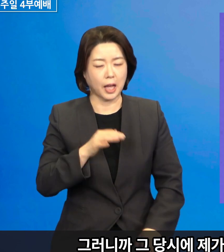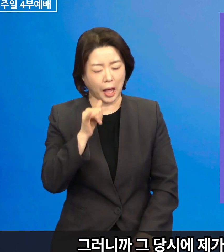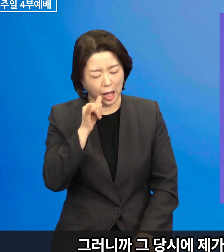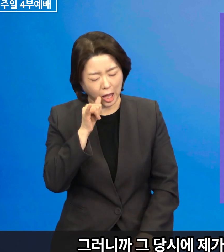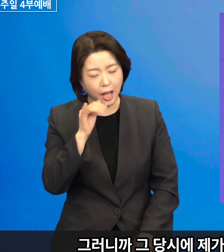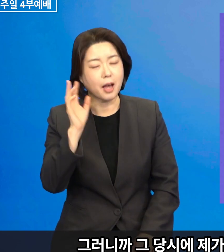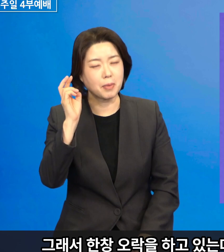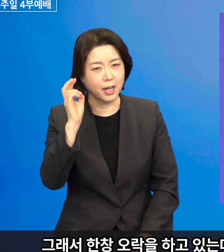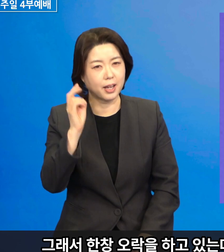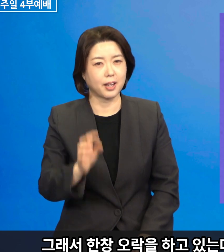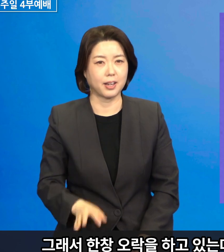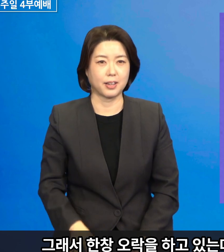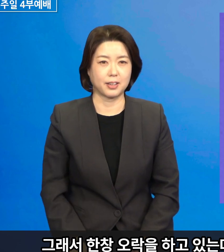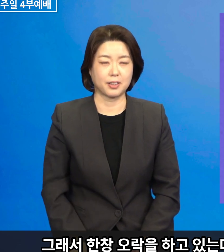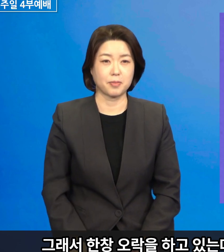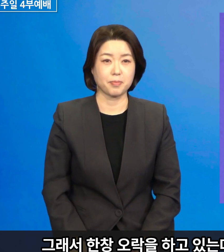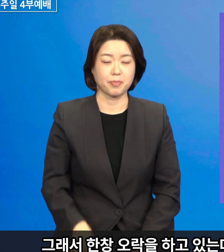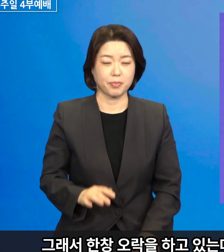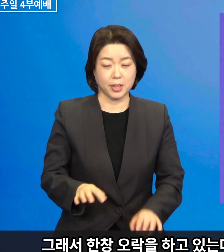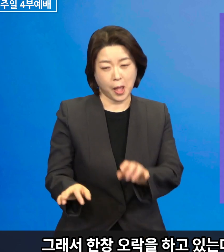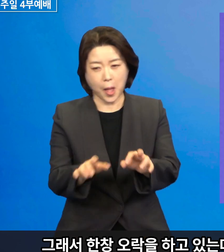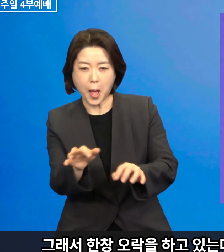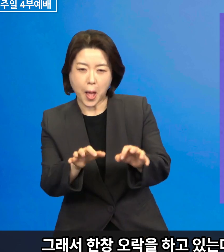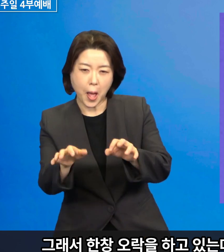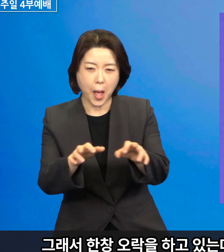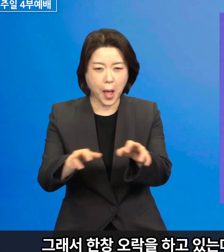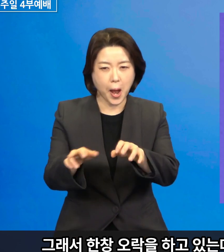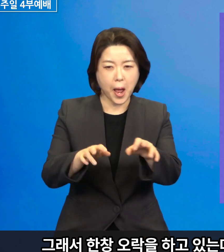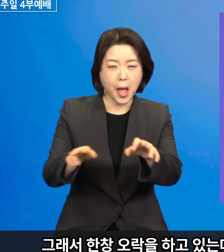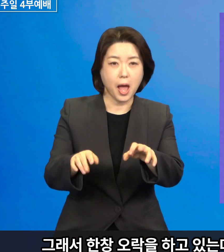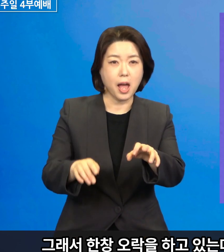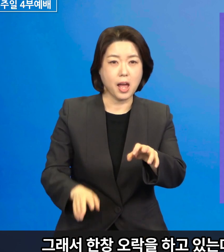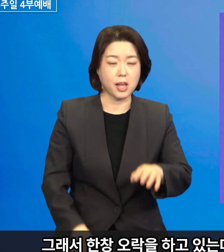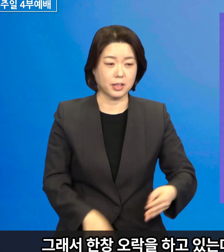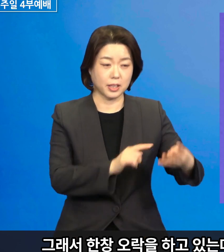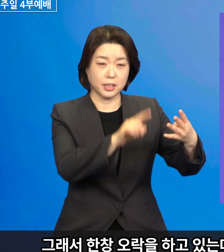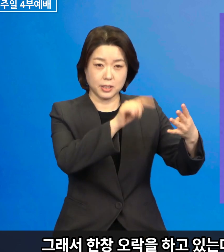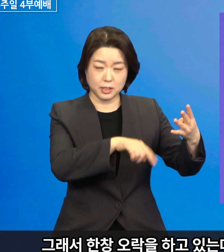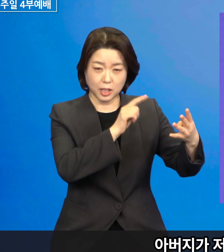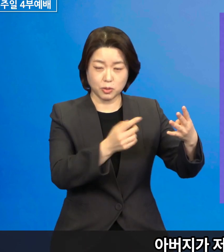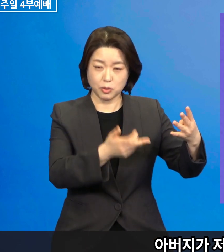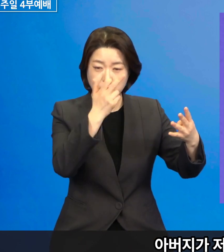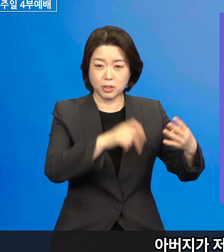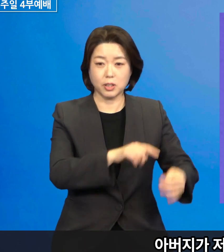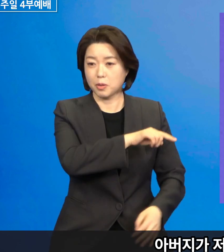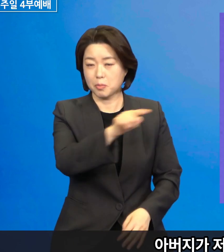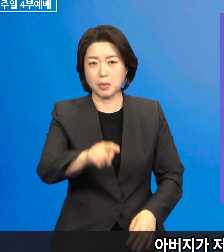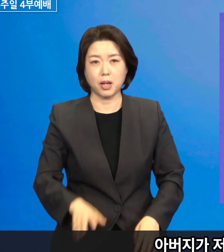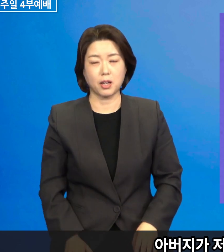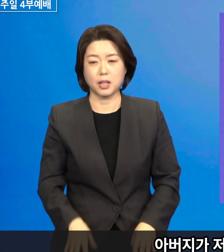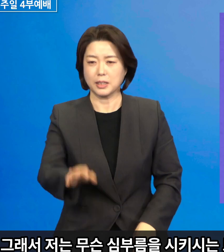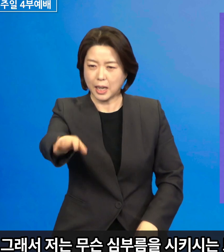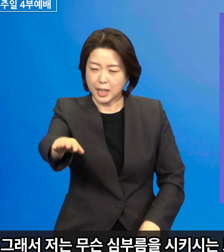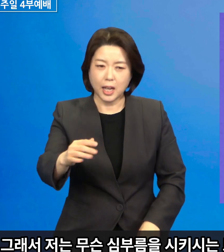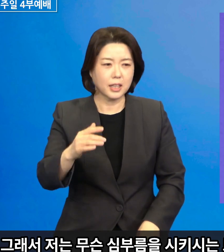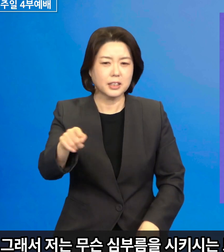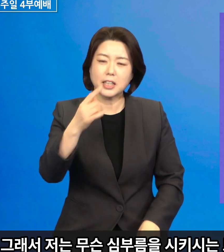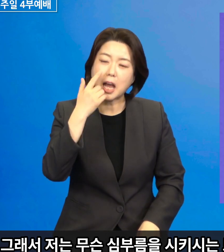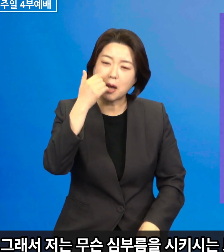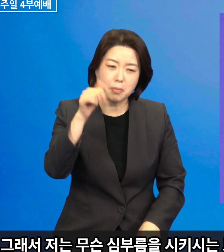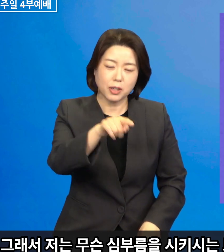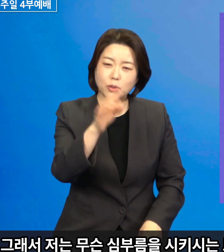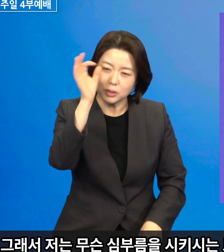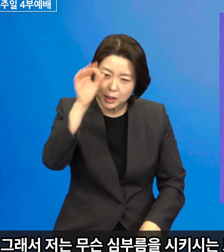것이죠. 그래서 한참 오락을 하고 있는데 사촌 형이 오락실에 찾아왔어요. 아버지가 저를 찾는답니다. 그래서 저는